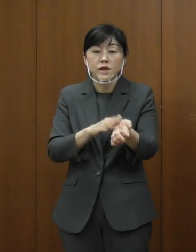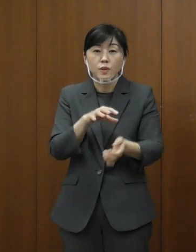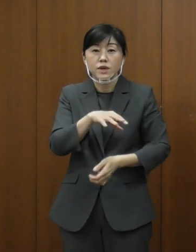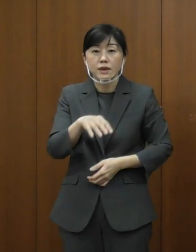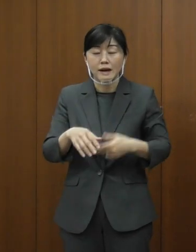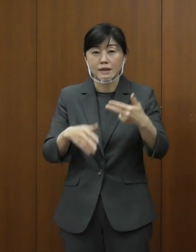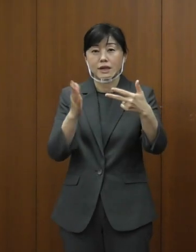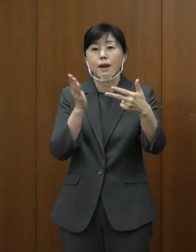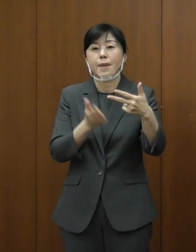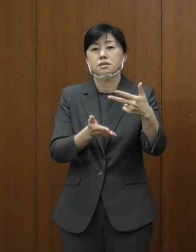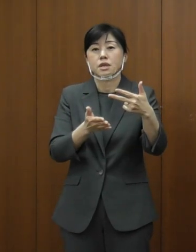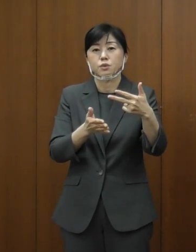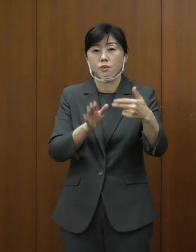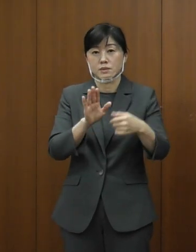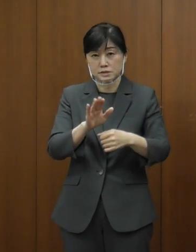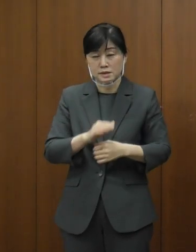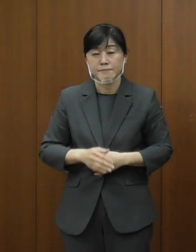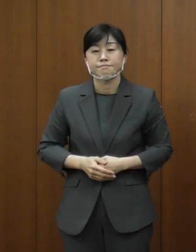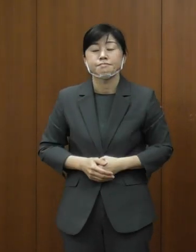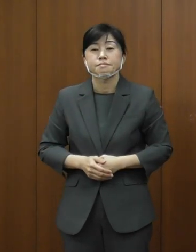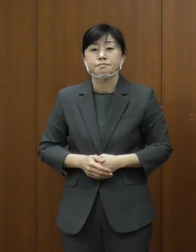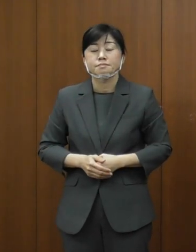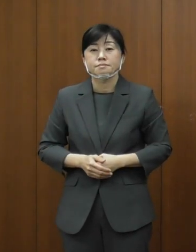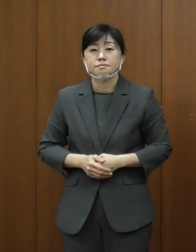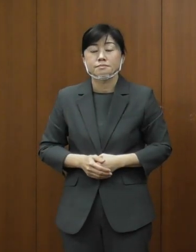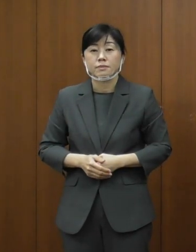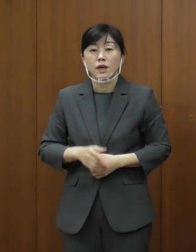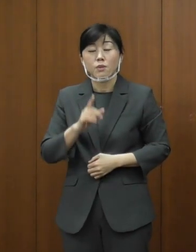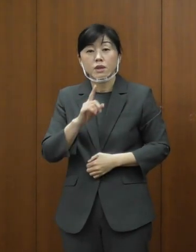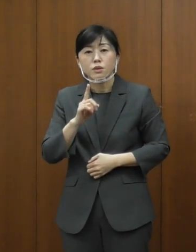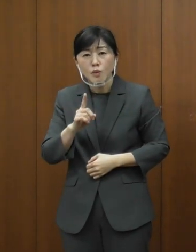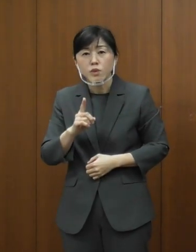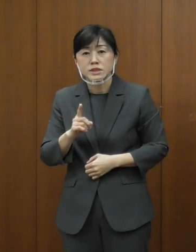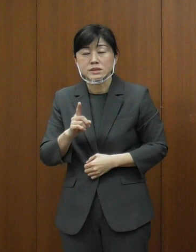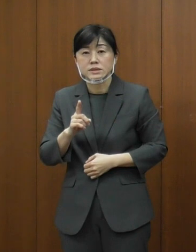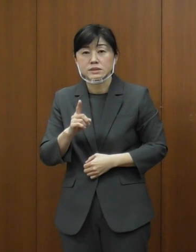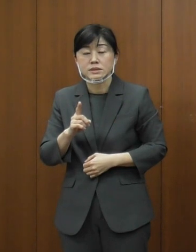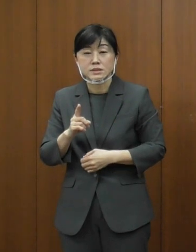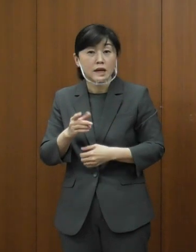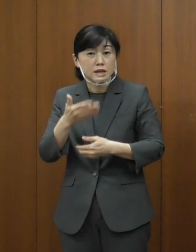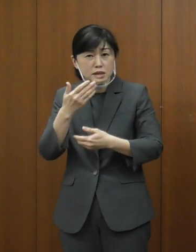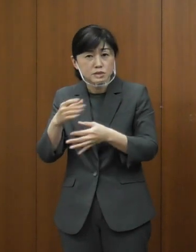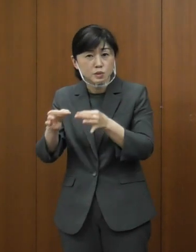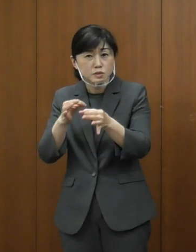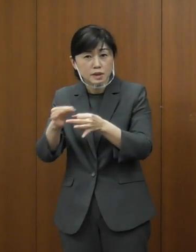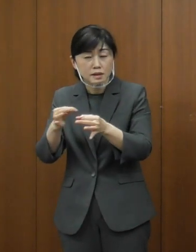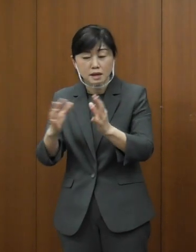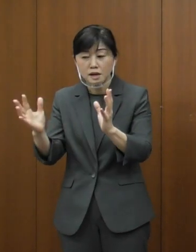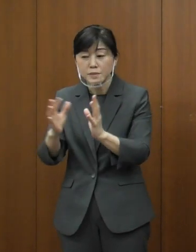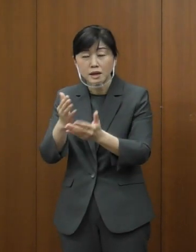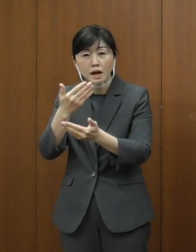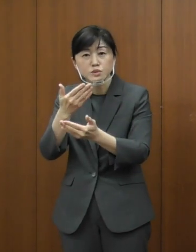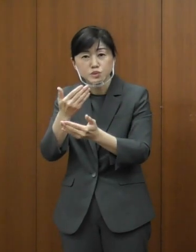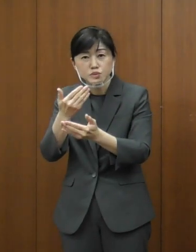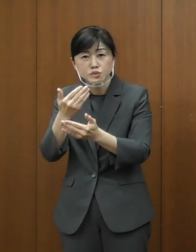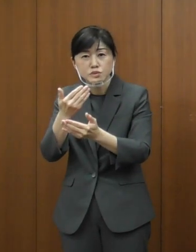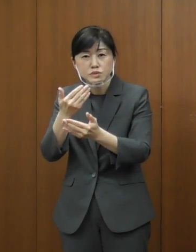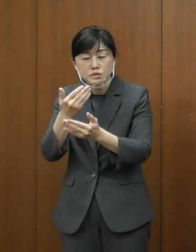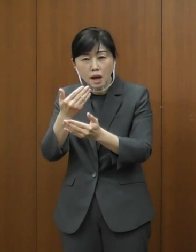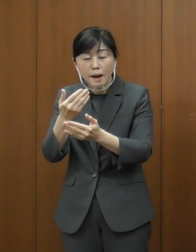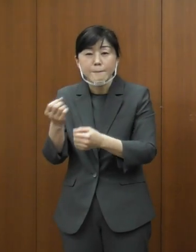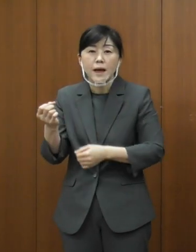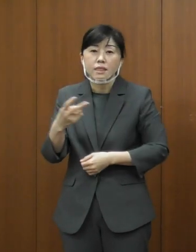7% となります。言われているように、飲食店における会食、あるいは自宅で